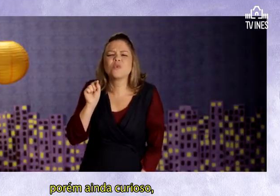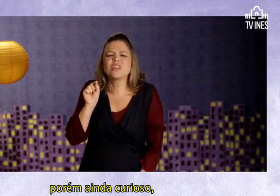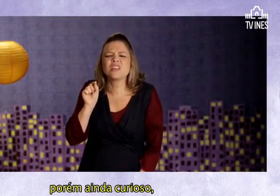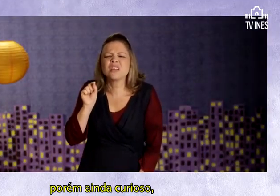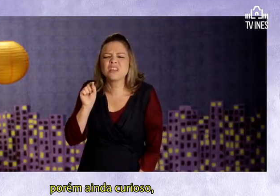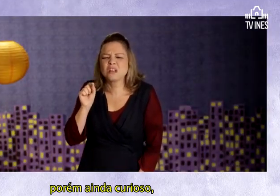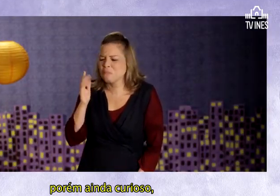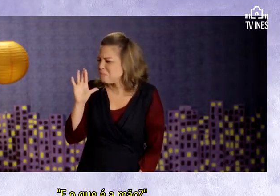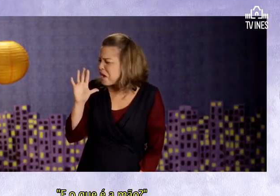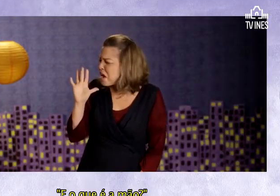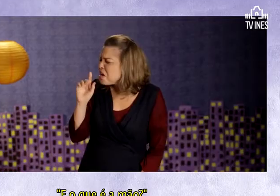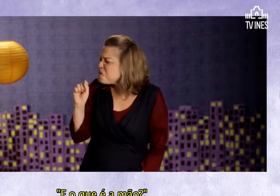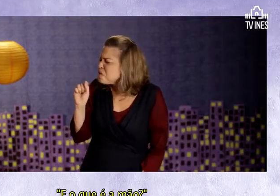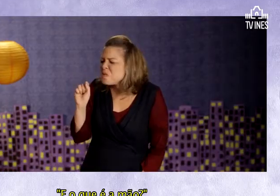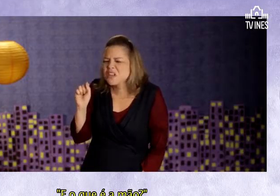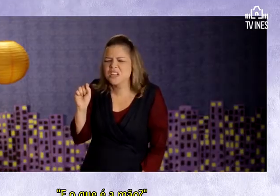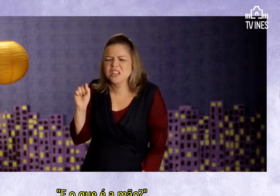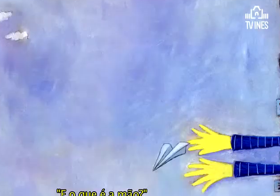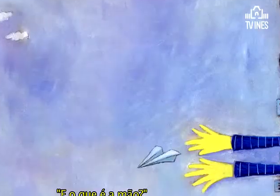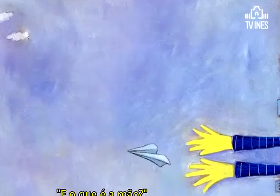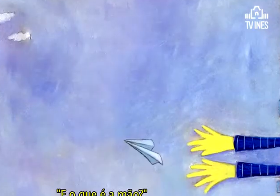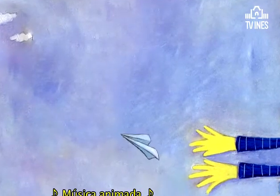perguntar: e o que é a mão?